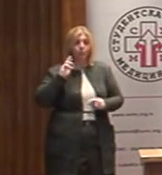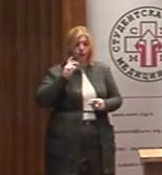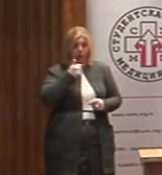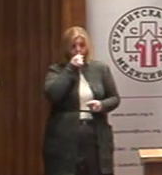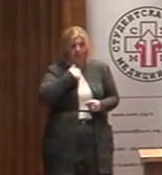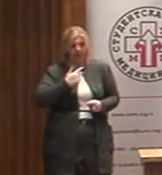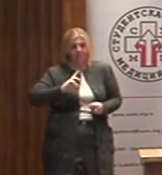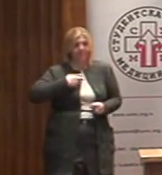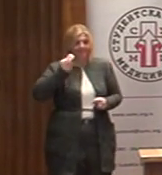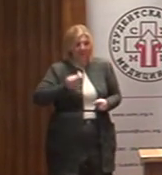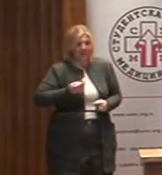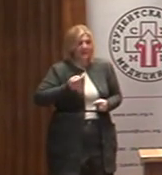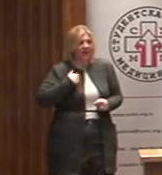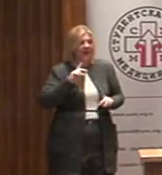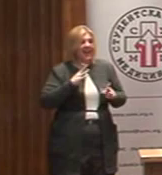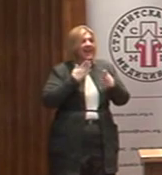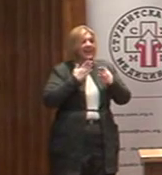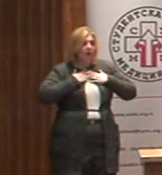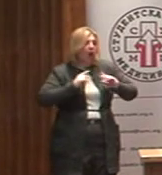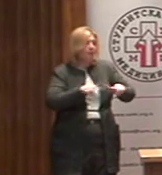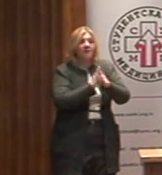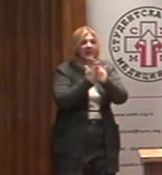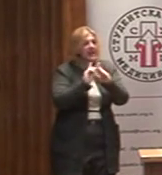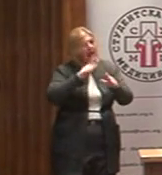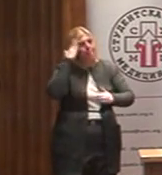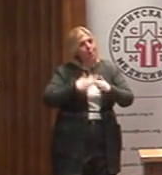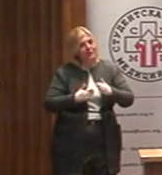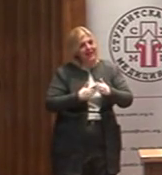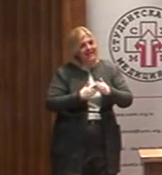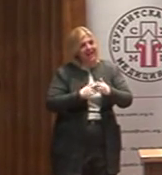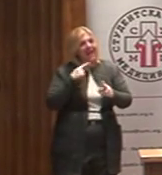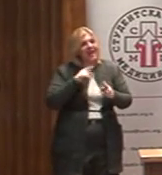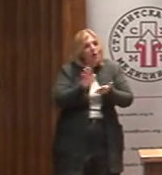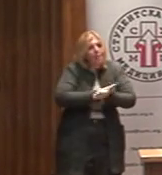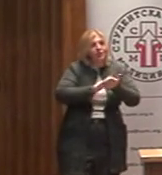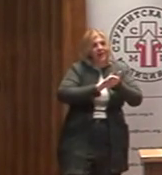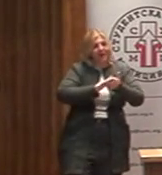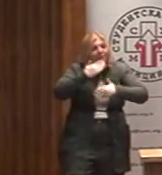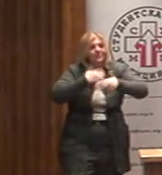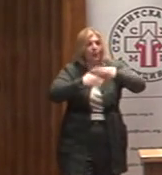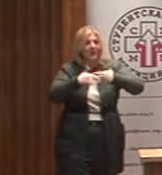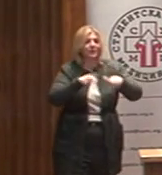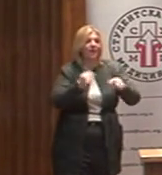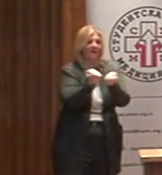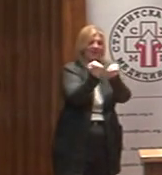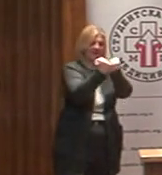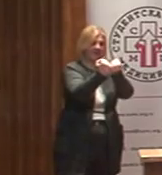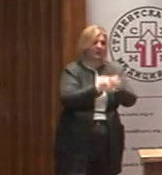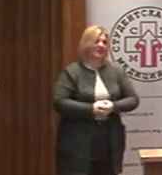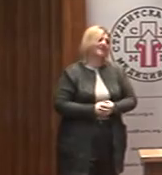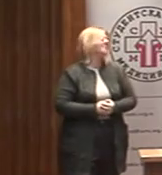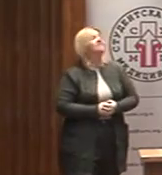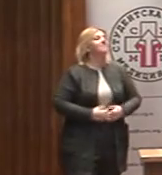i želao bih da ova knjiga ne bude poslednja u ovim aktivnostima.